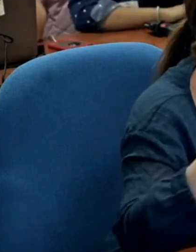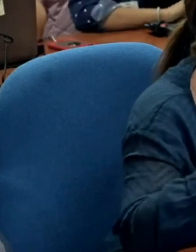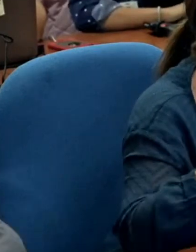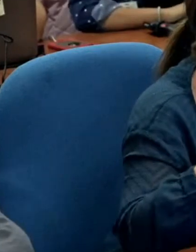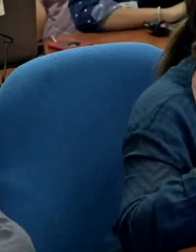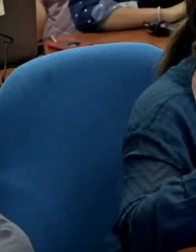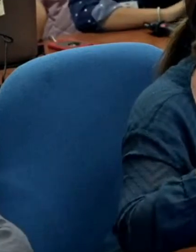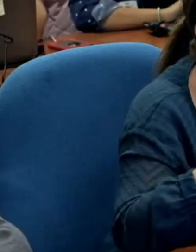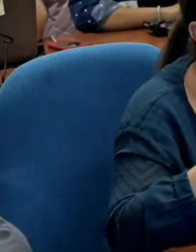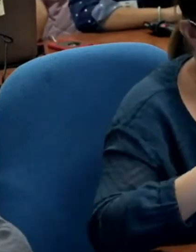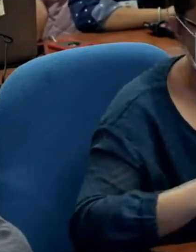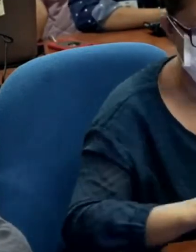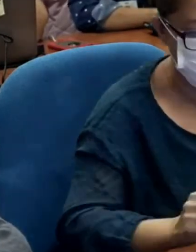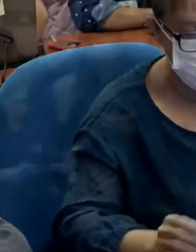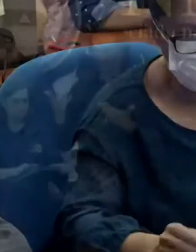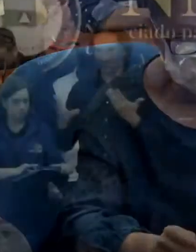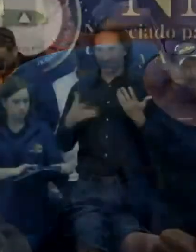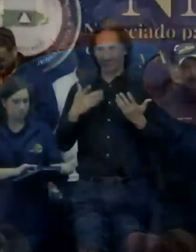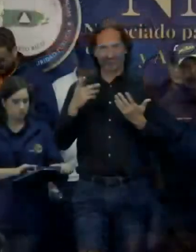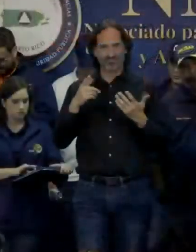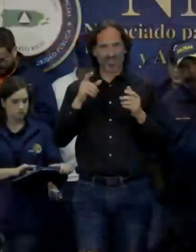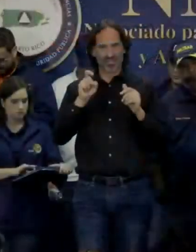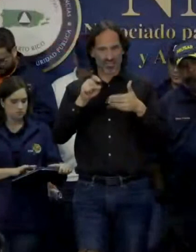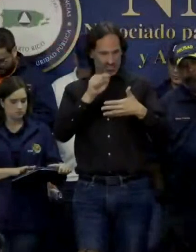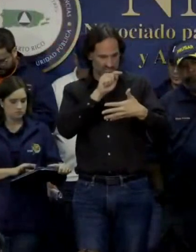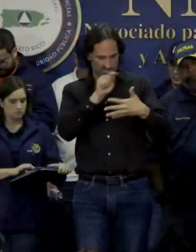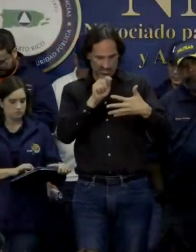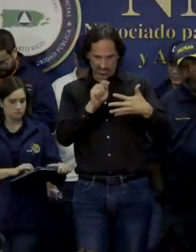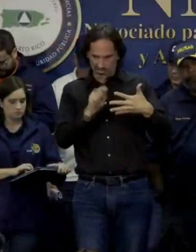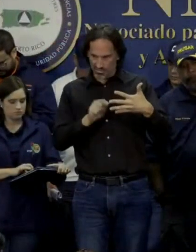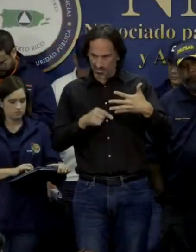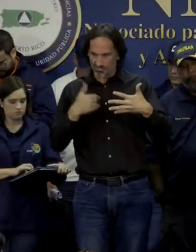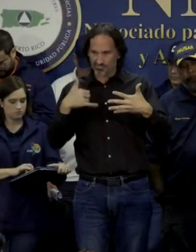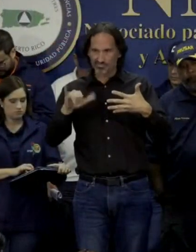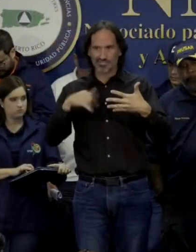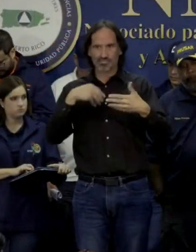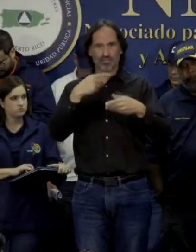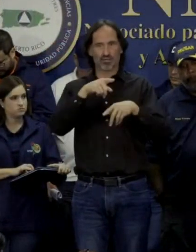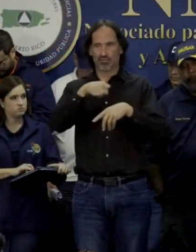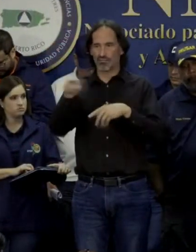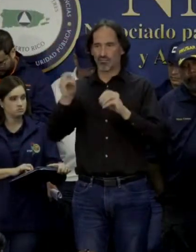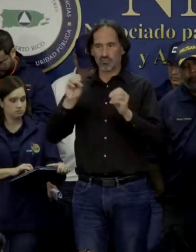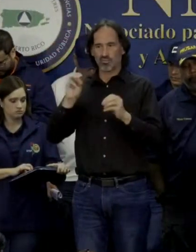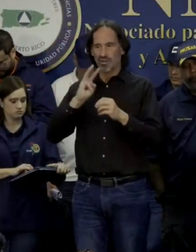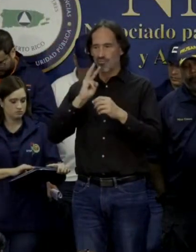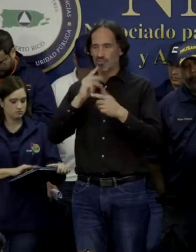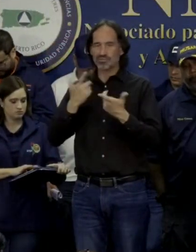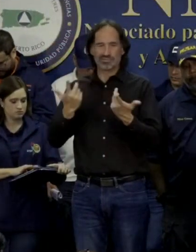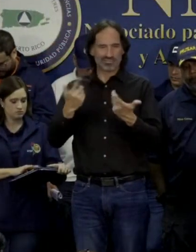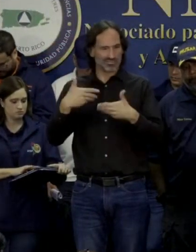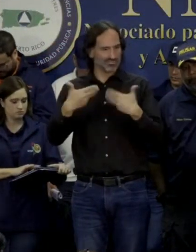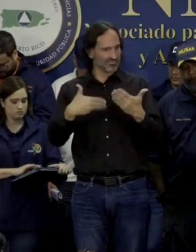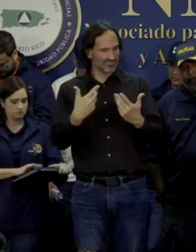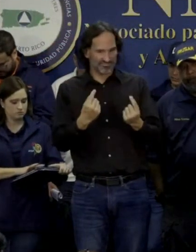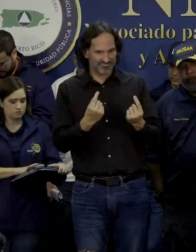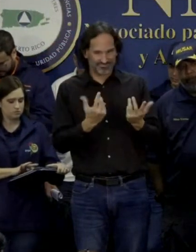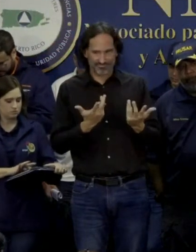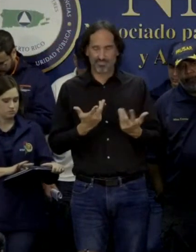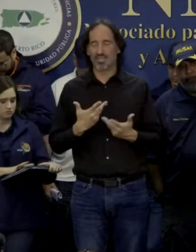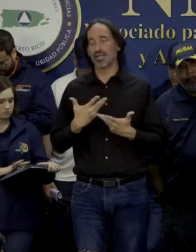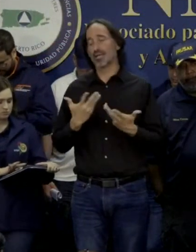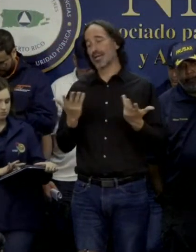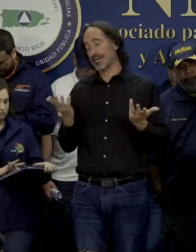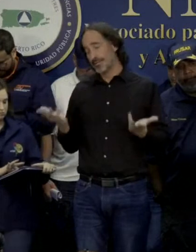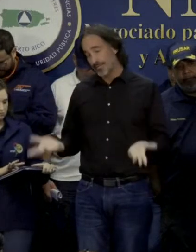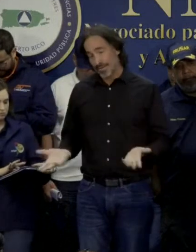ofrecer el servicio que se merece el pueblo? Bueno, nosotros hemos seguido, como hemos estado informando continuamente en los medios, haciendo proyectos de infraestructura